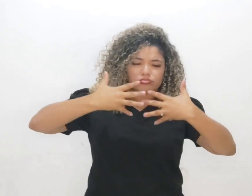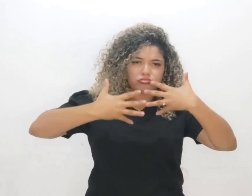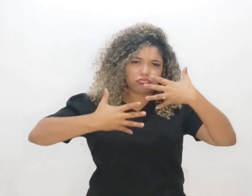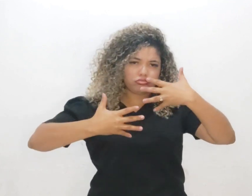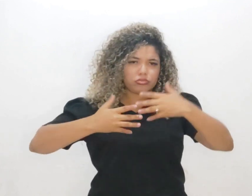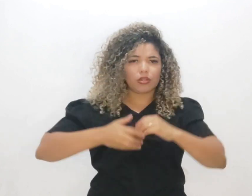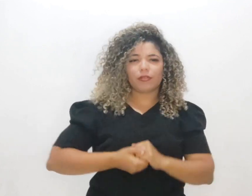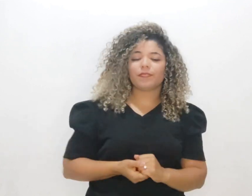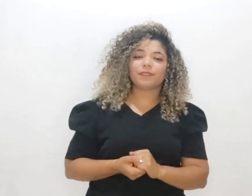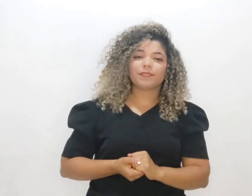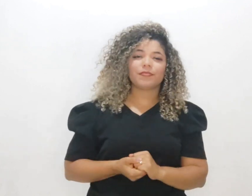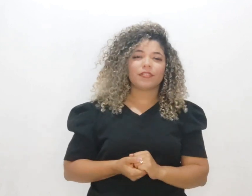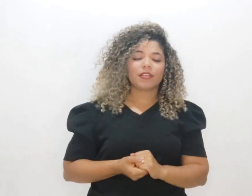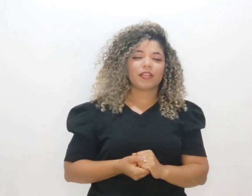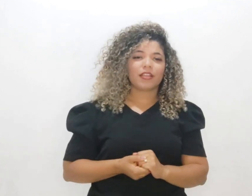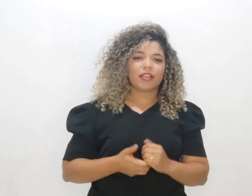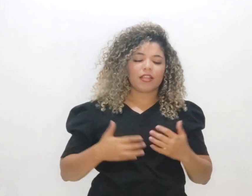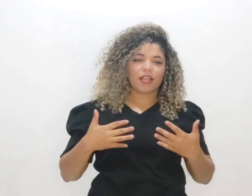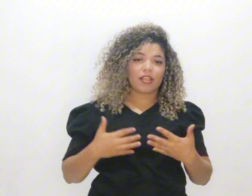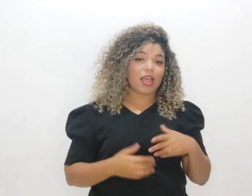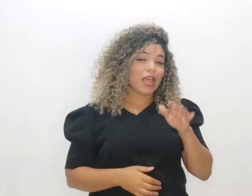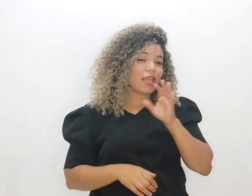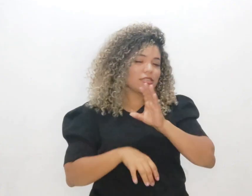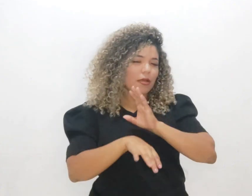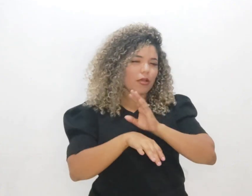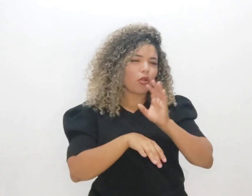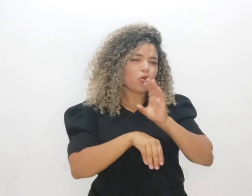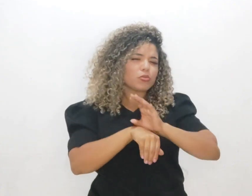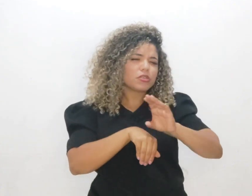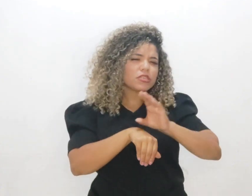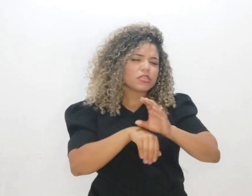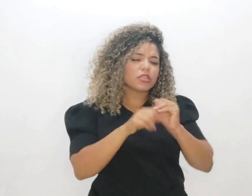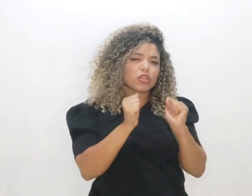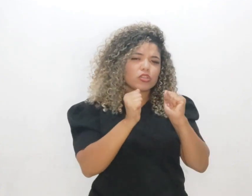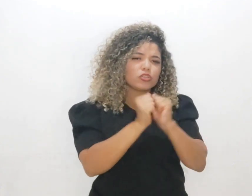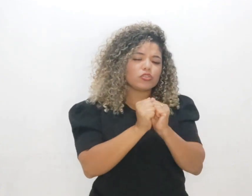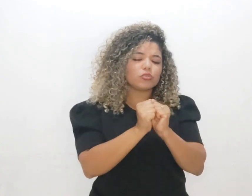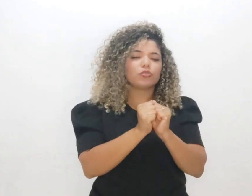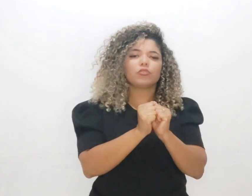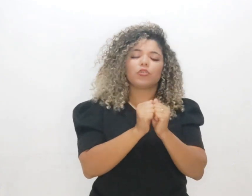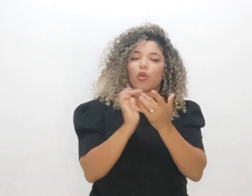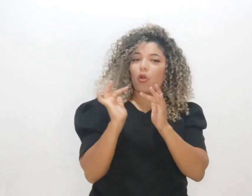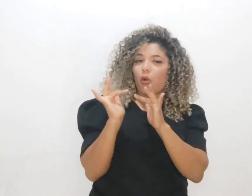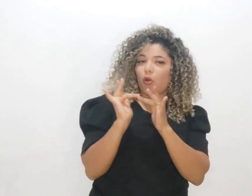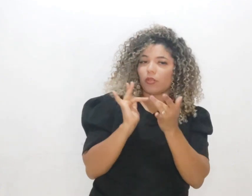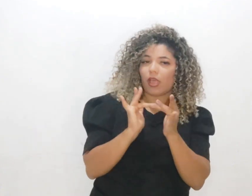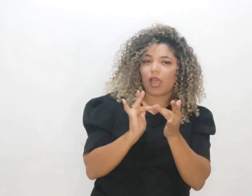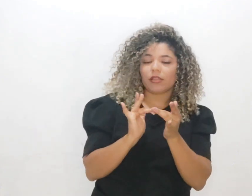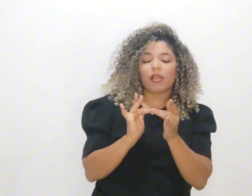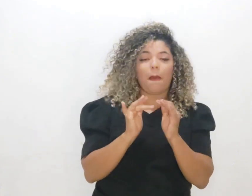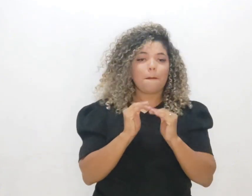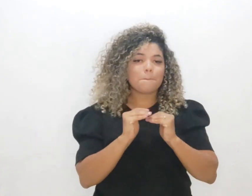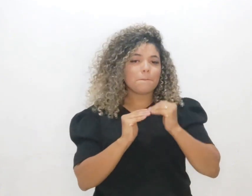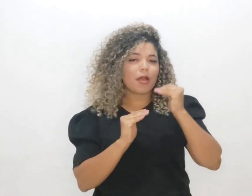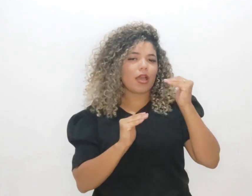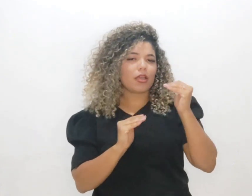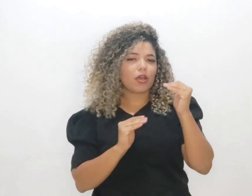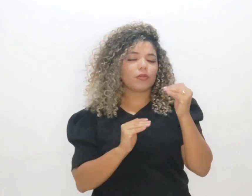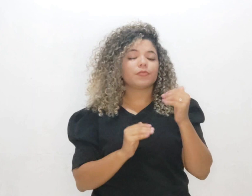caso, o eixo cinza está acoplado a uma engrenagem maior do que a engrenagem que está ao lado, que